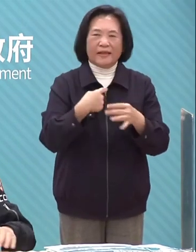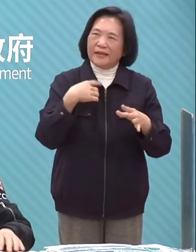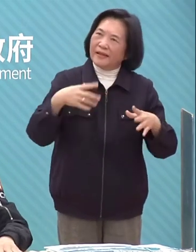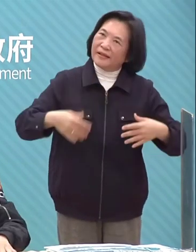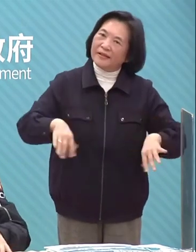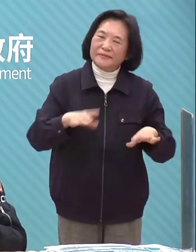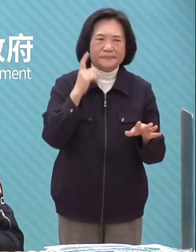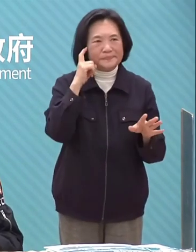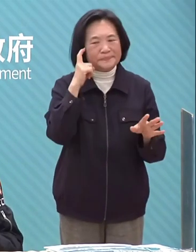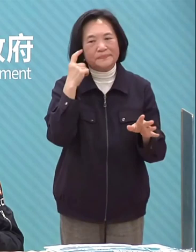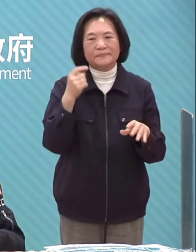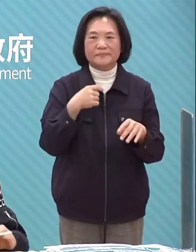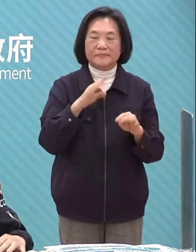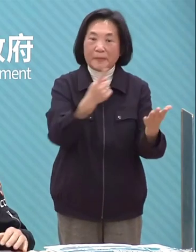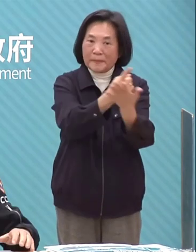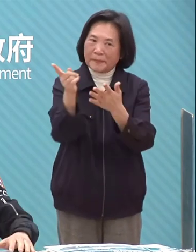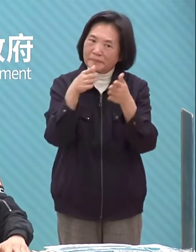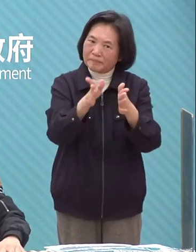那大家最关心的是这样，